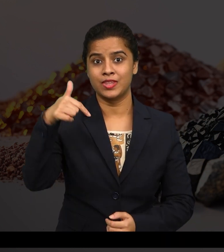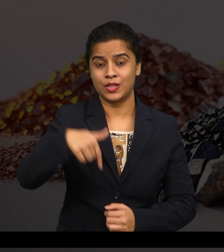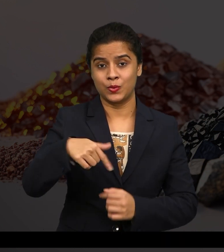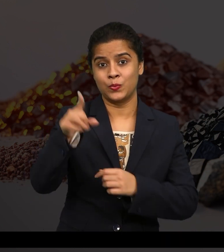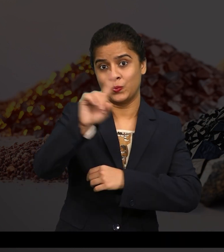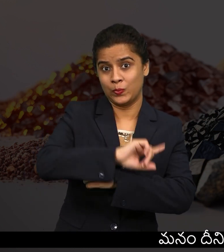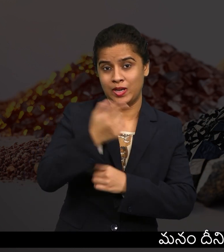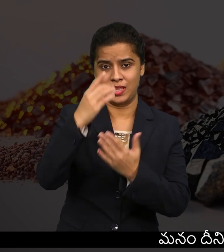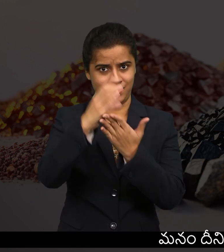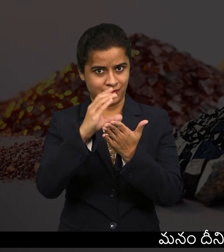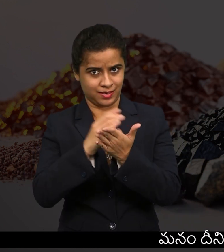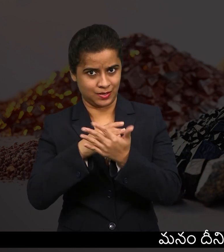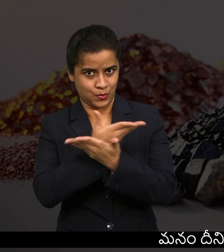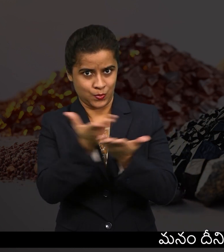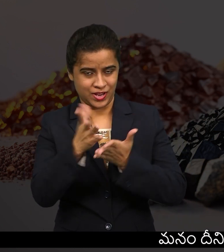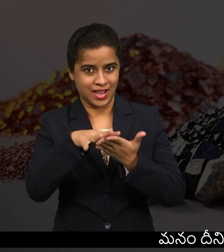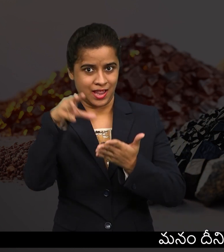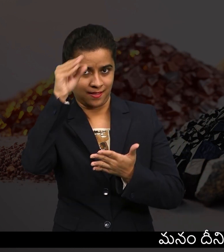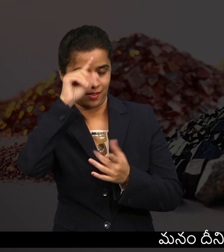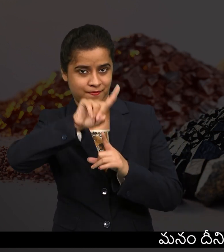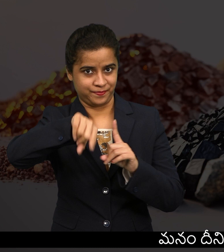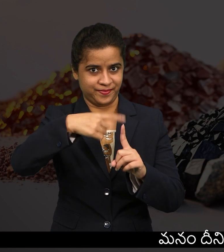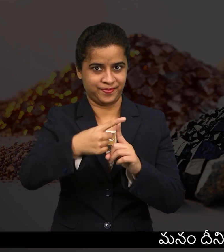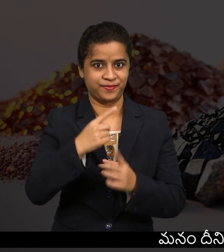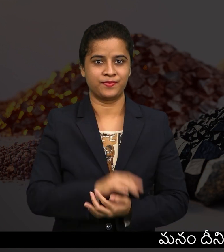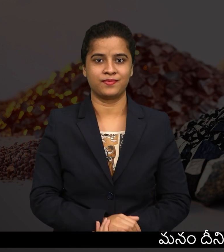నేటి పాఠంలో మనం దీని గురించి నేర్చుకుంటాము.